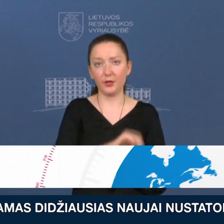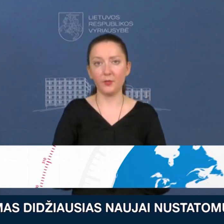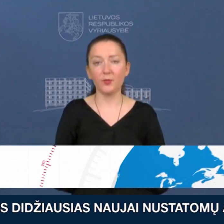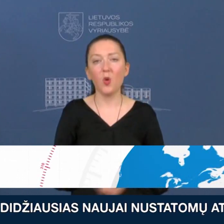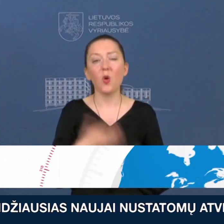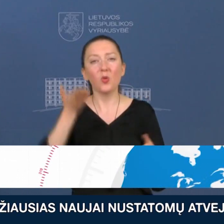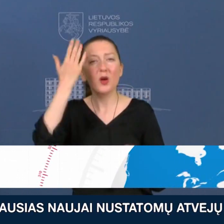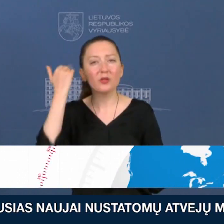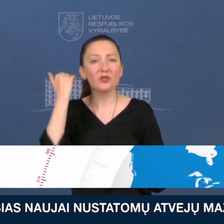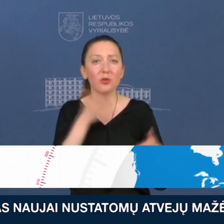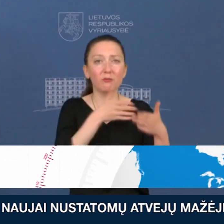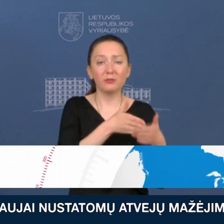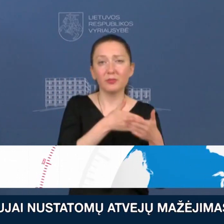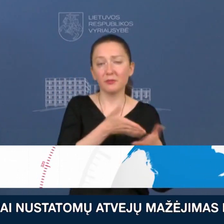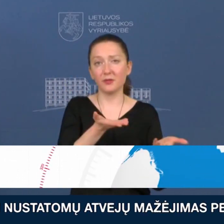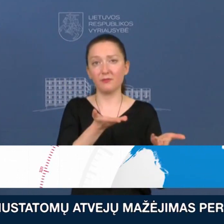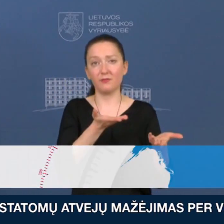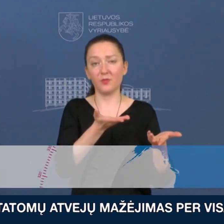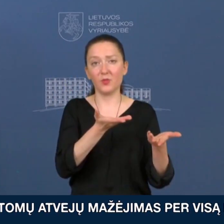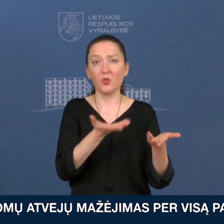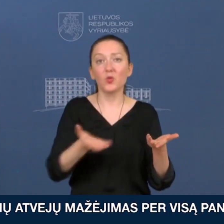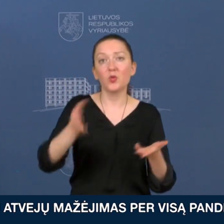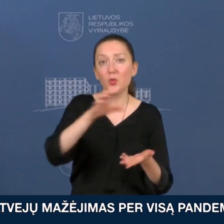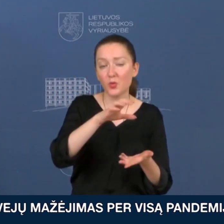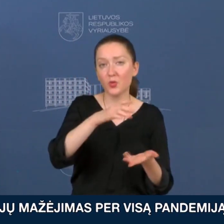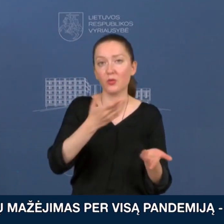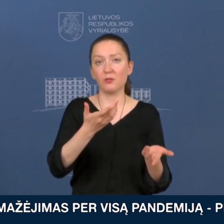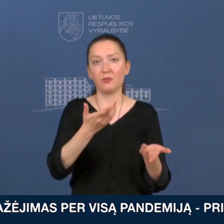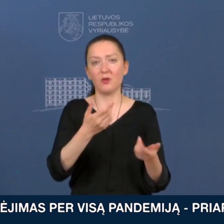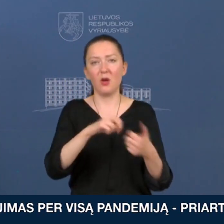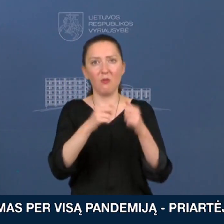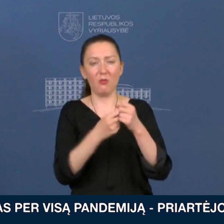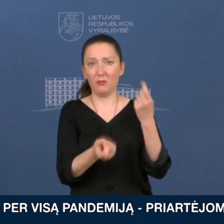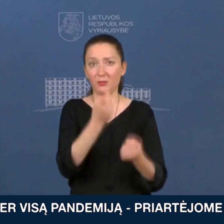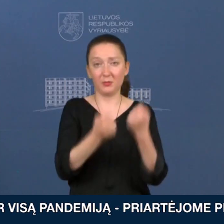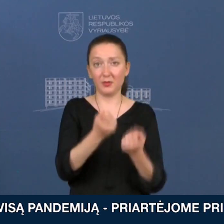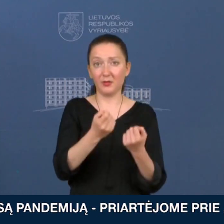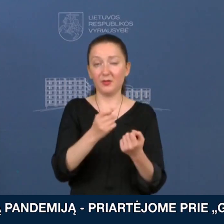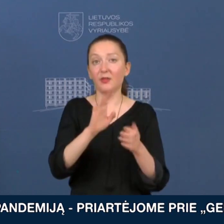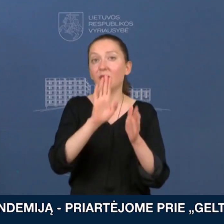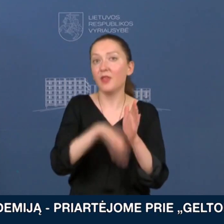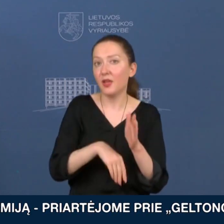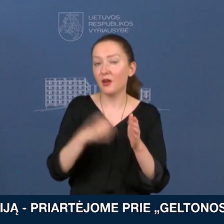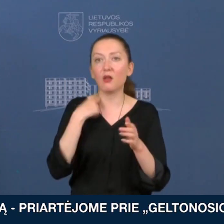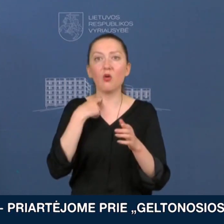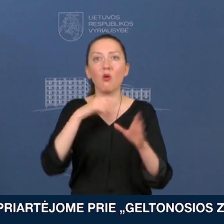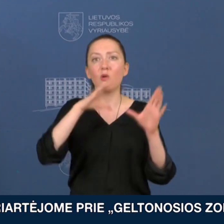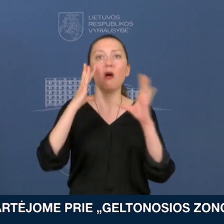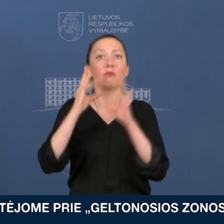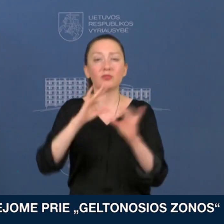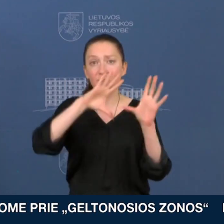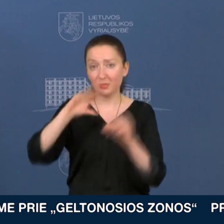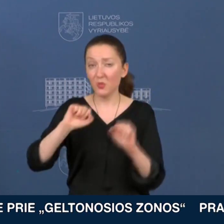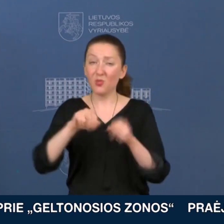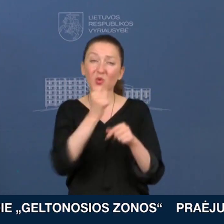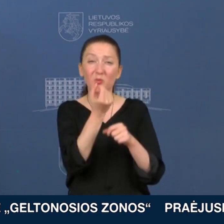tie ribojimai, kurie galbūt yra daugiau sukuriantis problemų nei sprendžiantys, galėtų būti ir